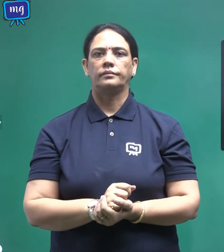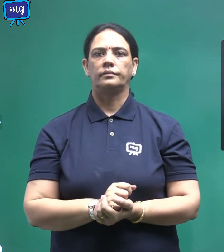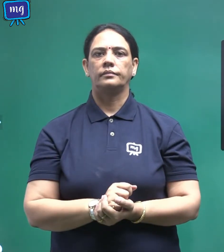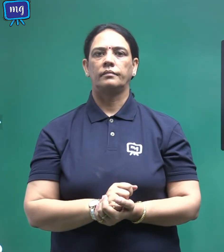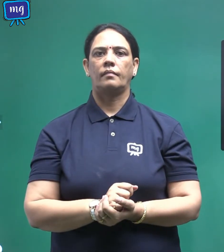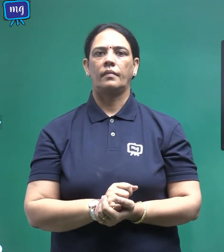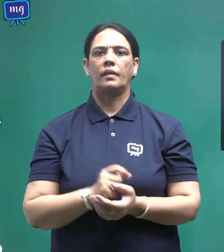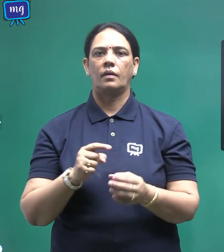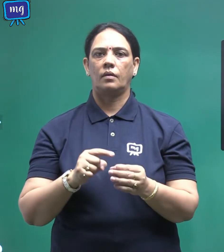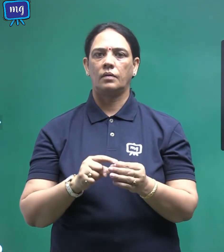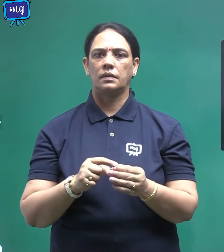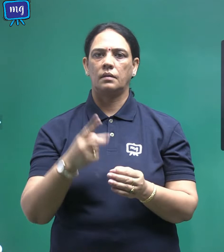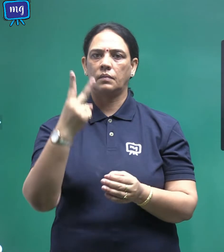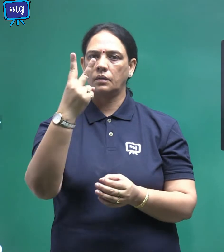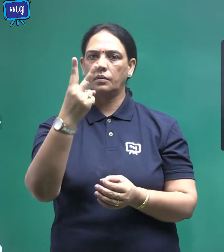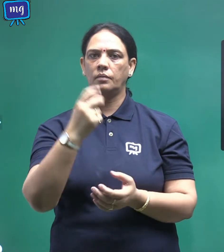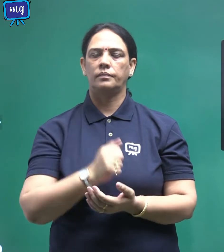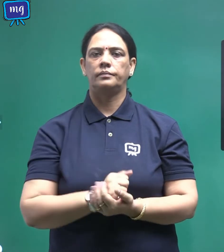प्रश्न नंबर 2,